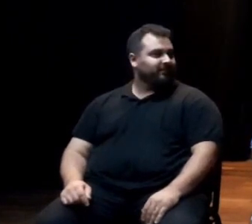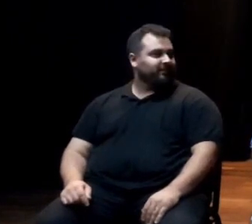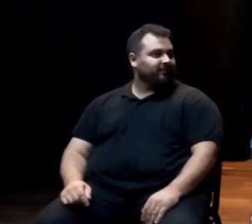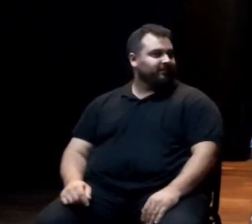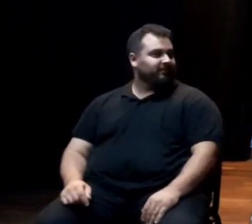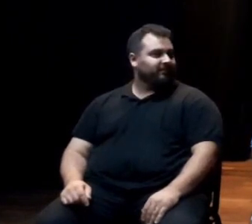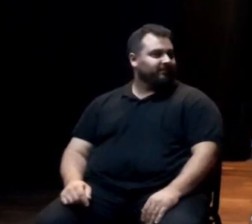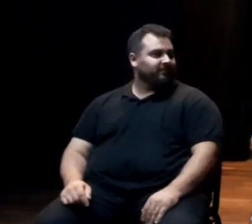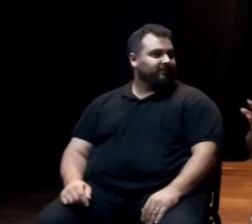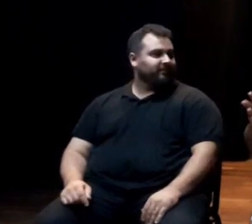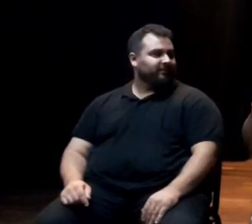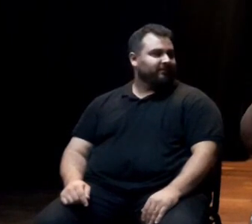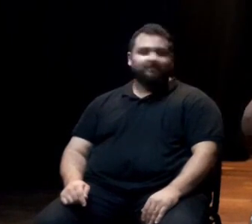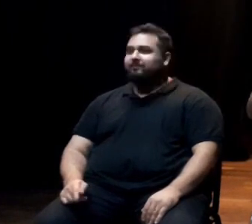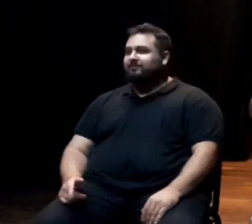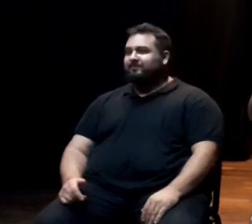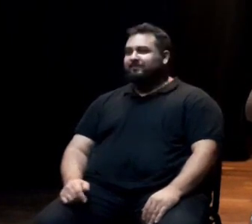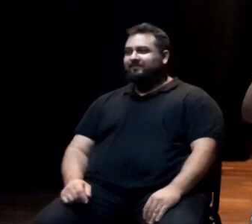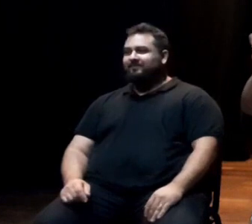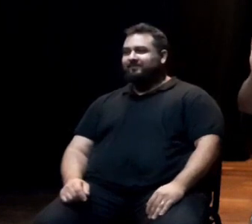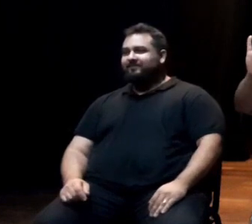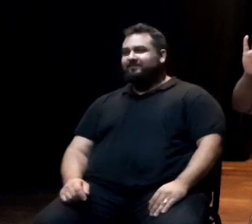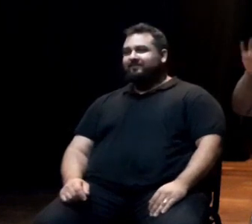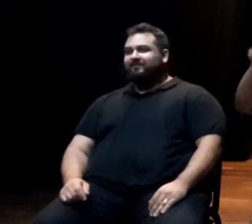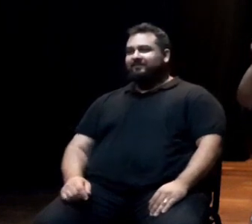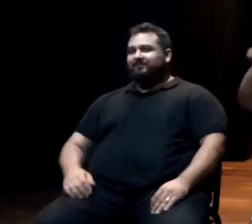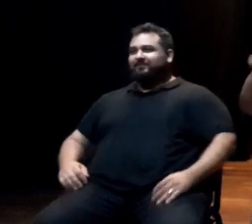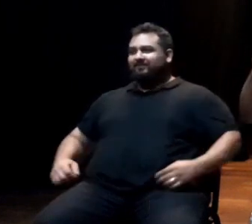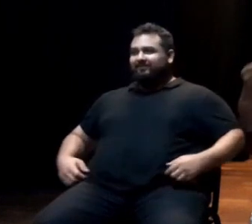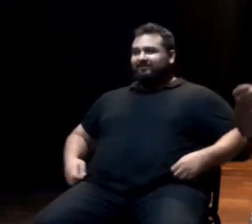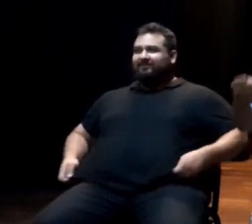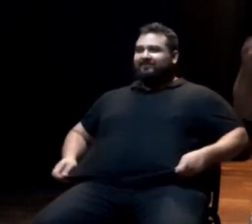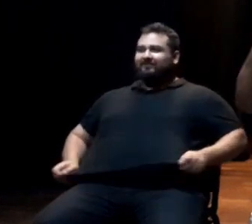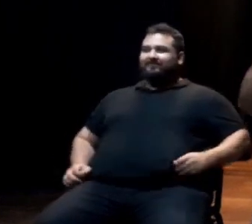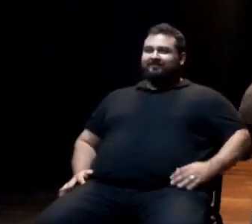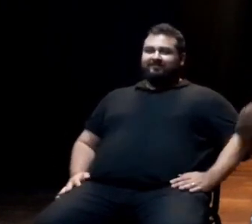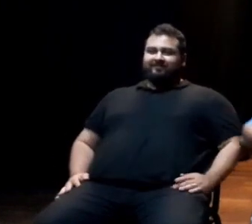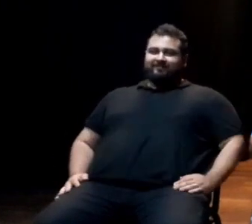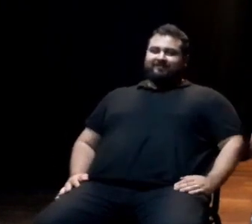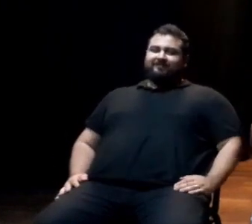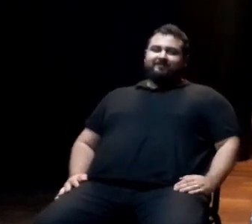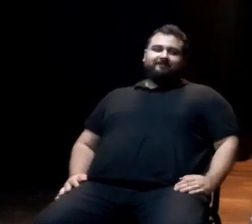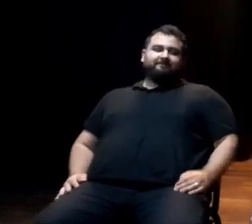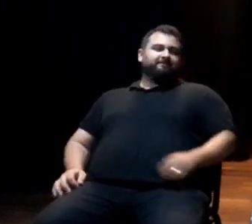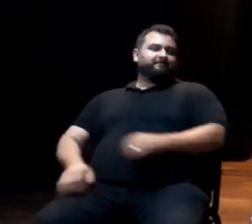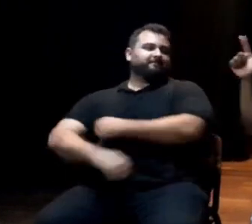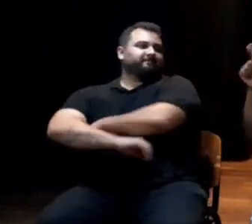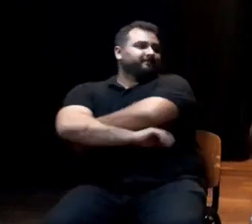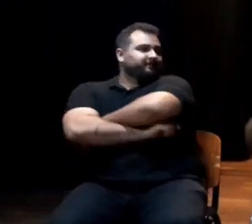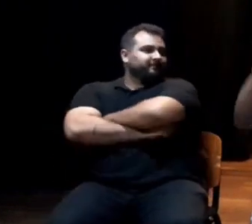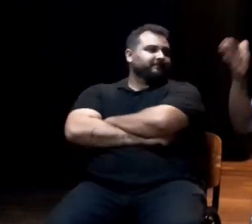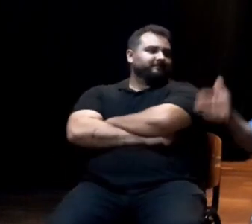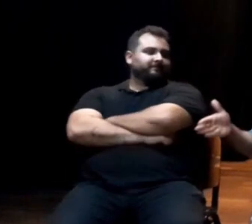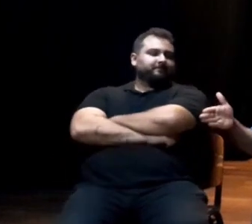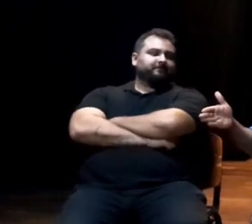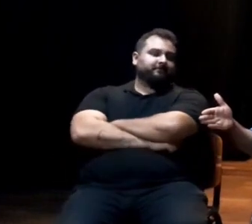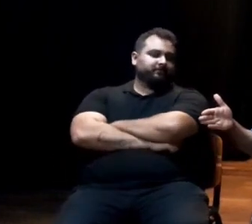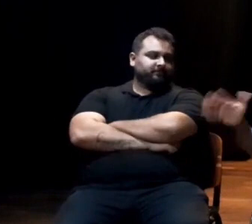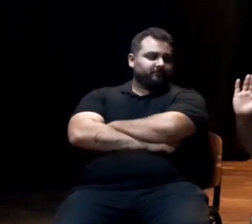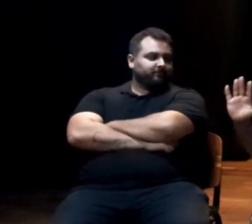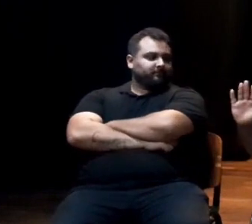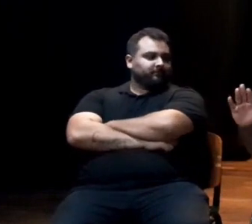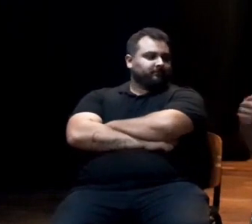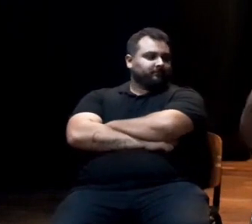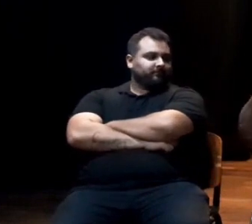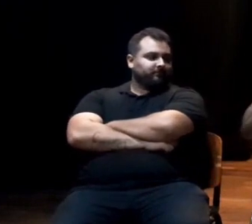voz? Pode ser. Peraí. O que você está me explicando agora tem um outro